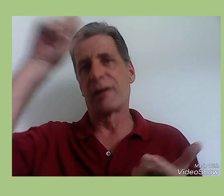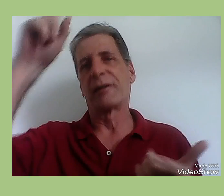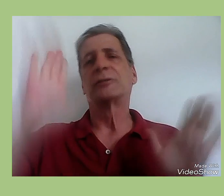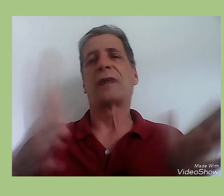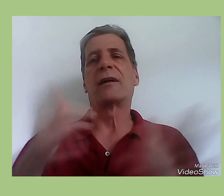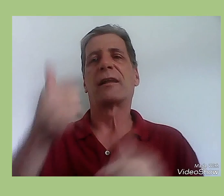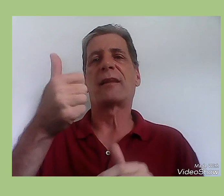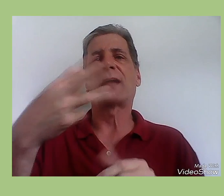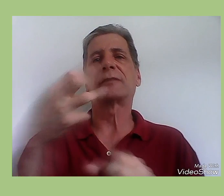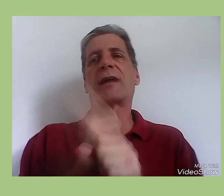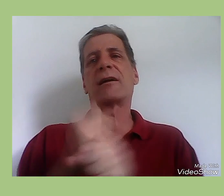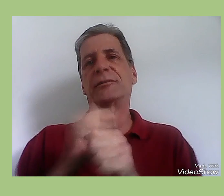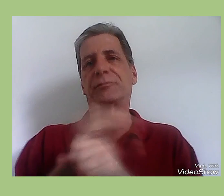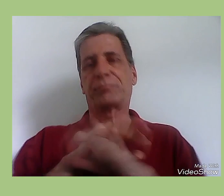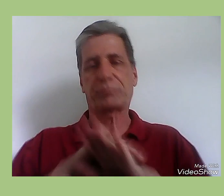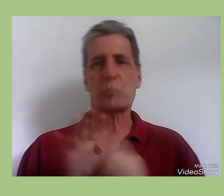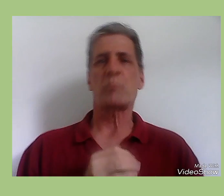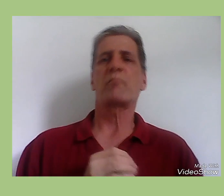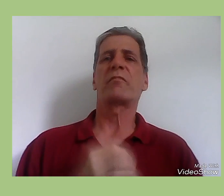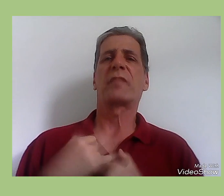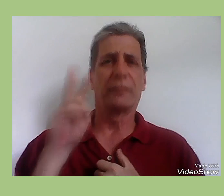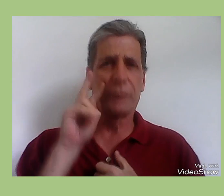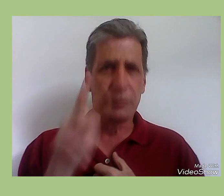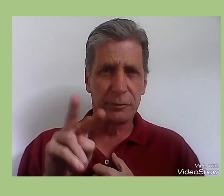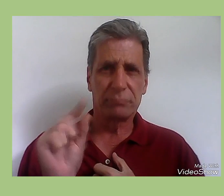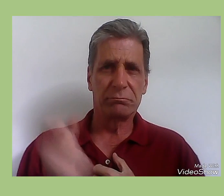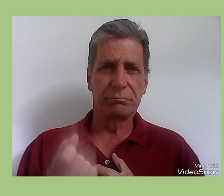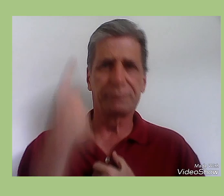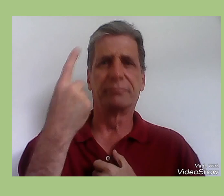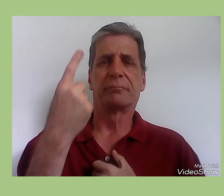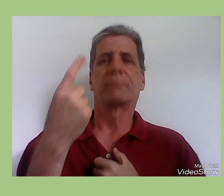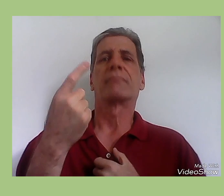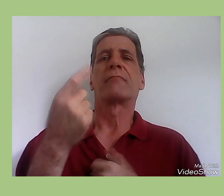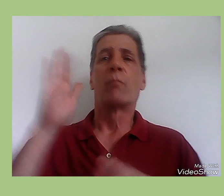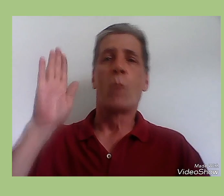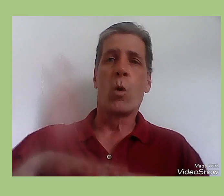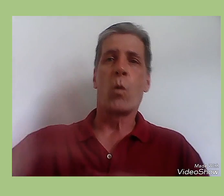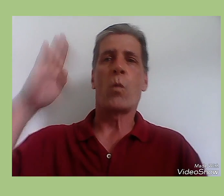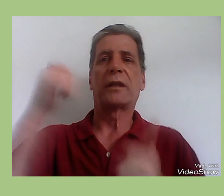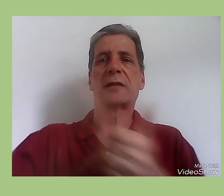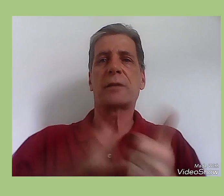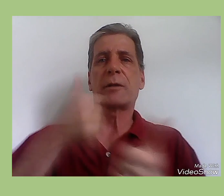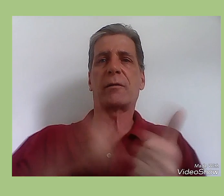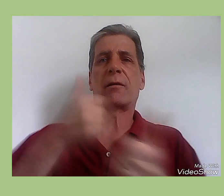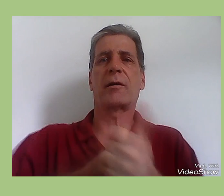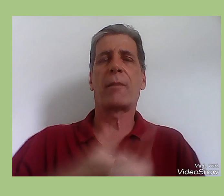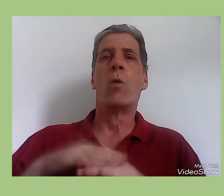esse entendimento? Na realidade, são coisas distintas, mas que têm uma relação. A lei de ficha limpa tem